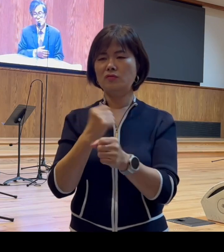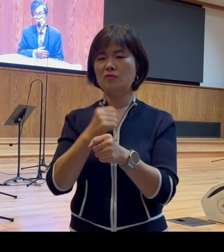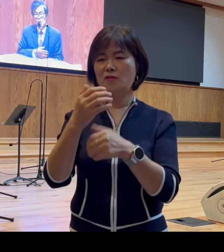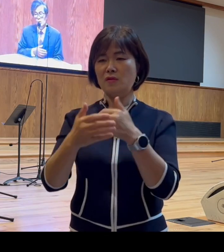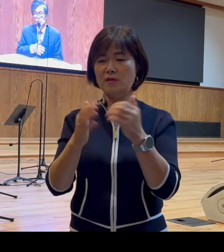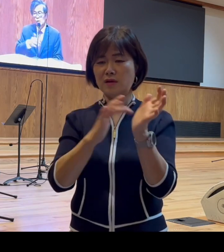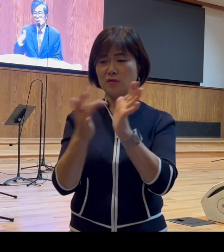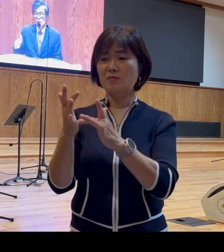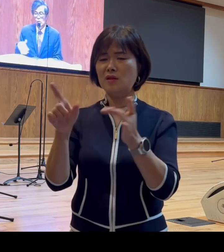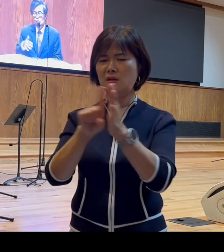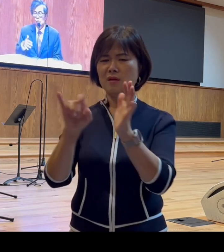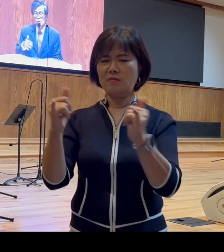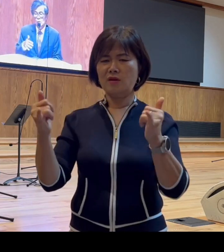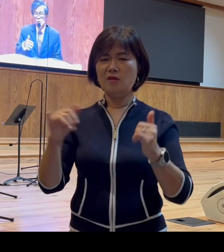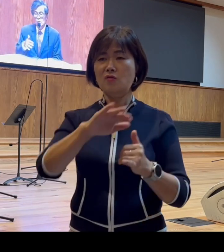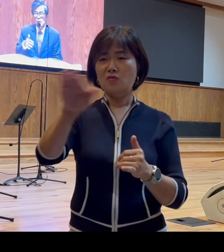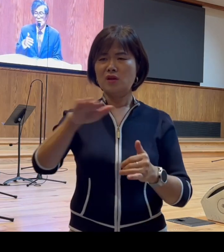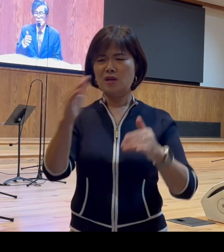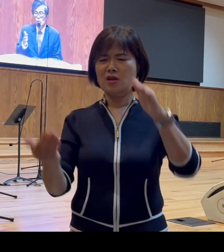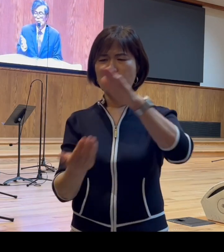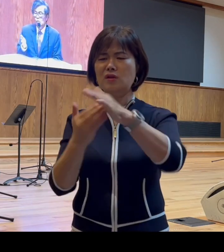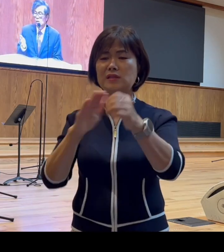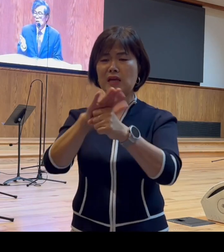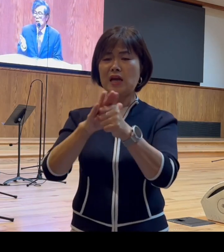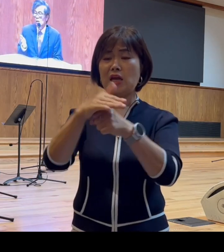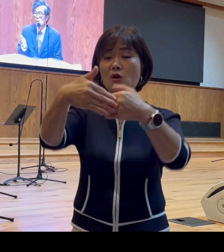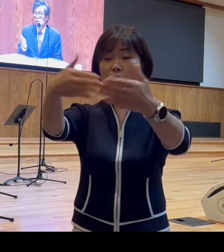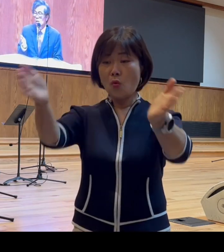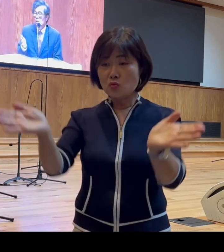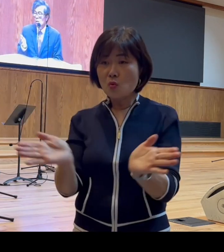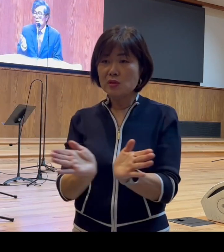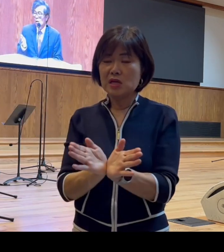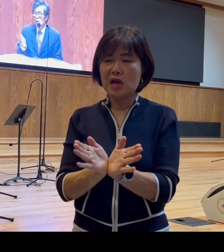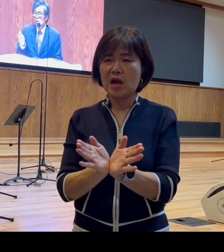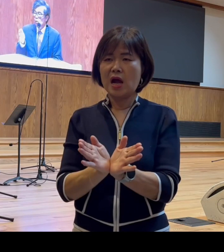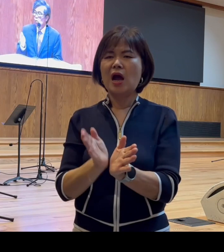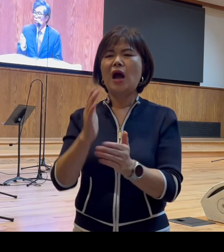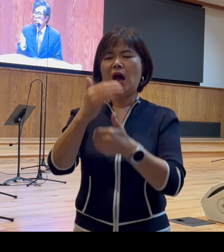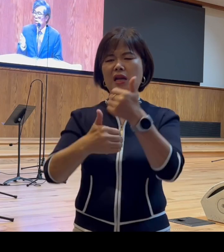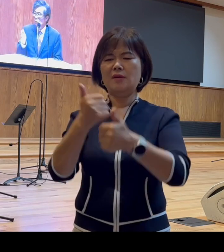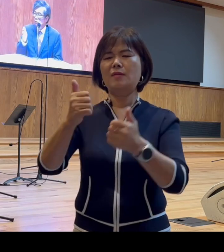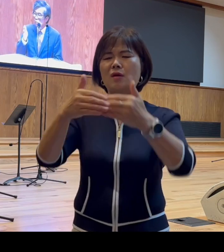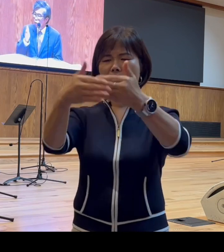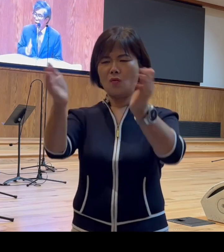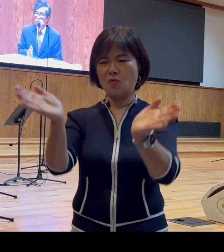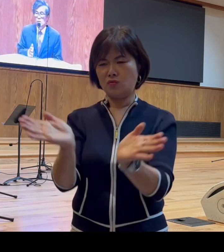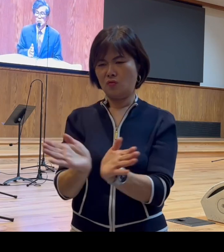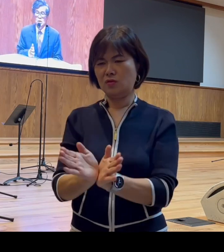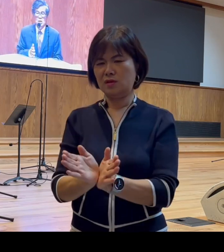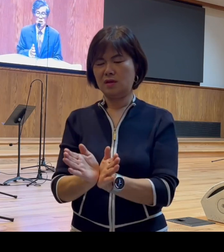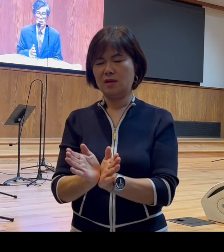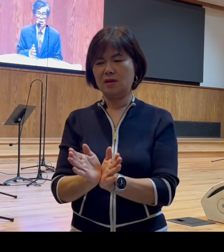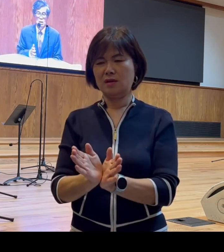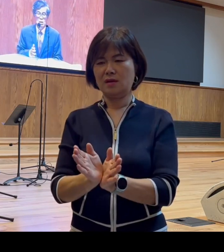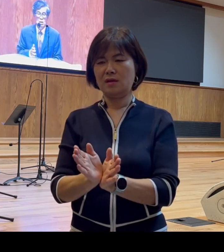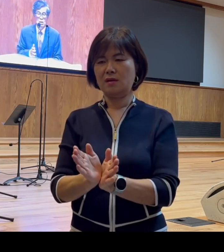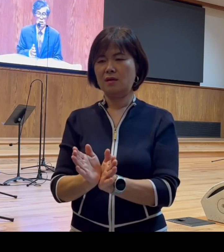그러니까 문제는 뭐냐면, 우리끼리 이룬 사랑의 공동체가 하나님의 공동체답지 못하기